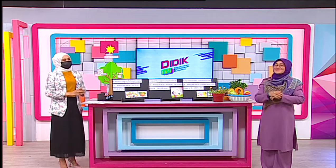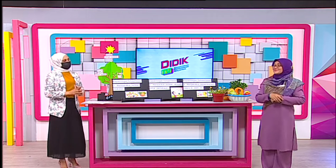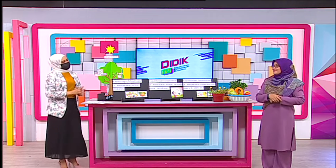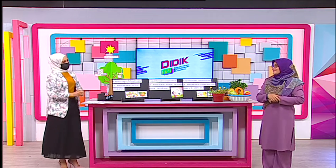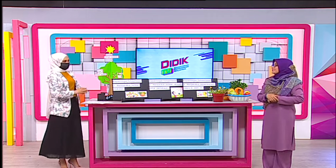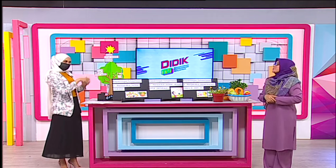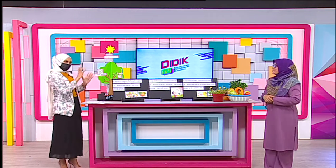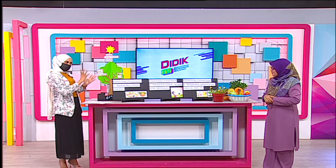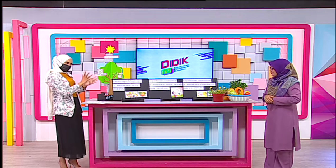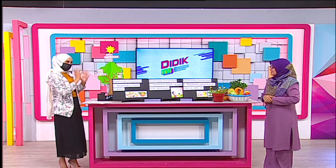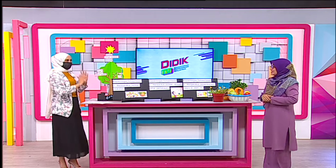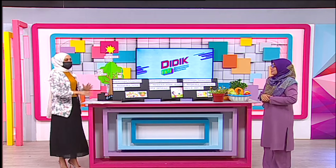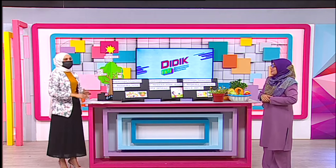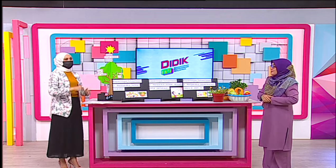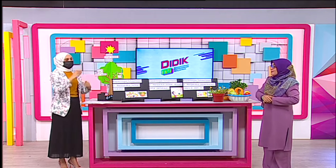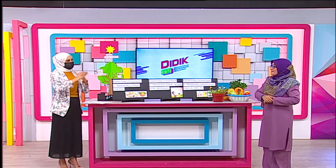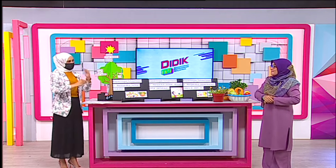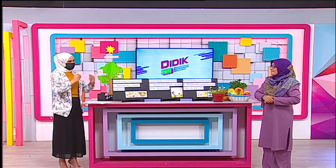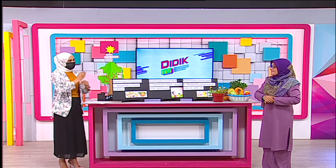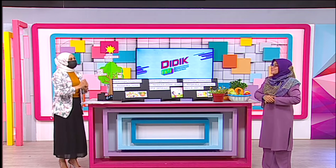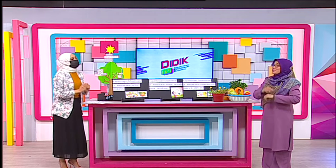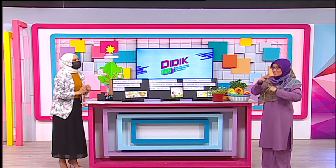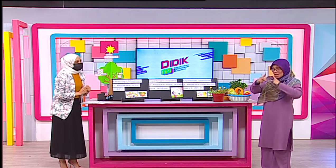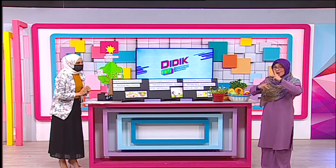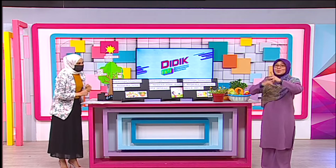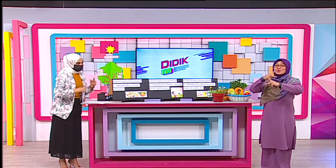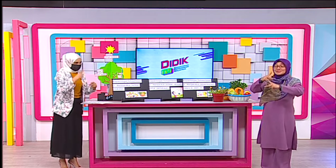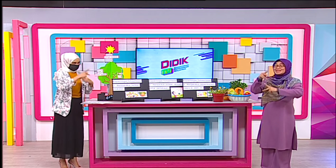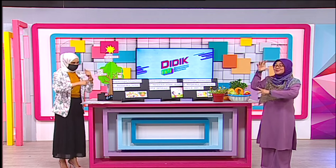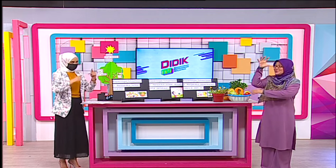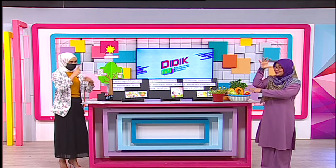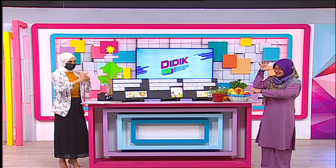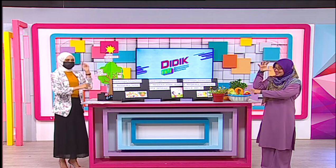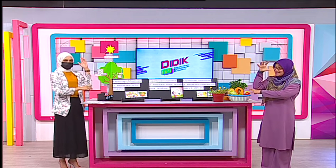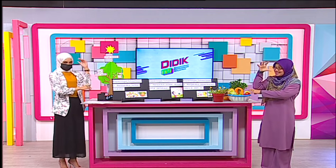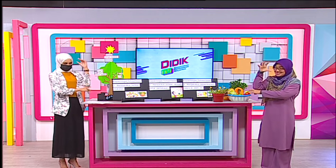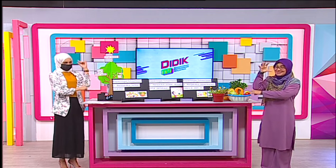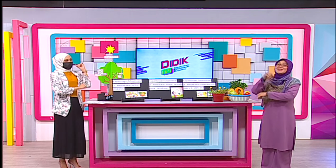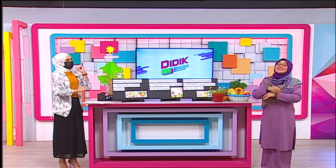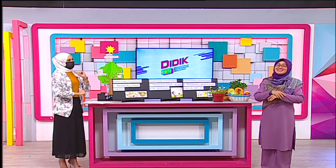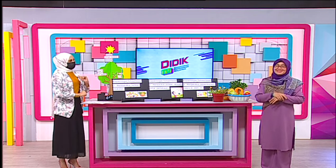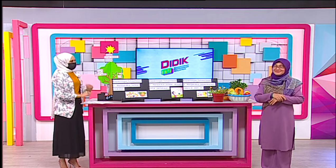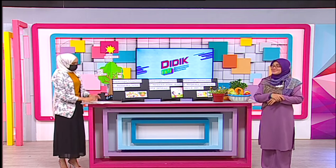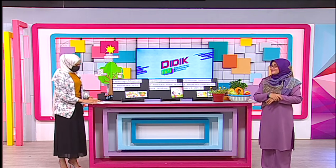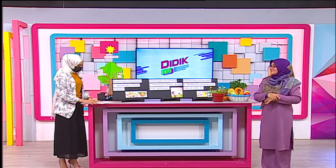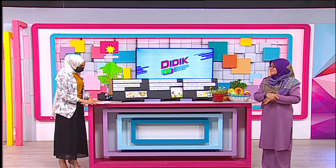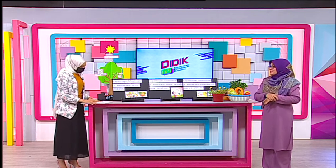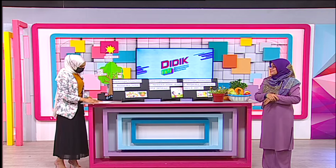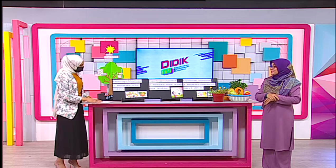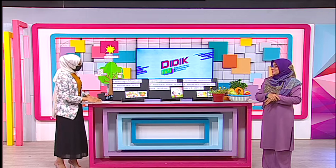sego kita rata udah tadi tentang proses fotosintesis proses fotosintesis holchick seterusnya Saigon